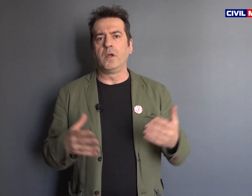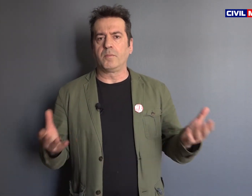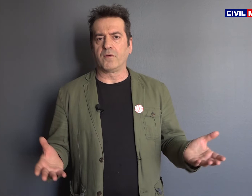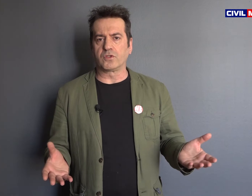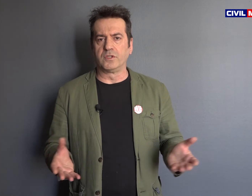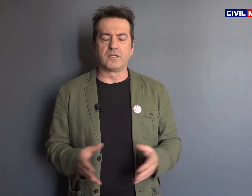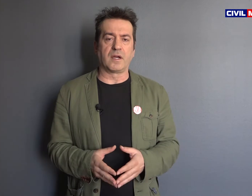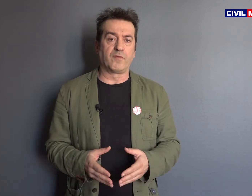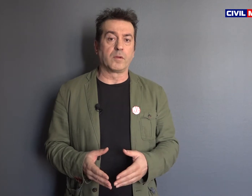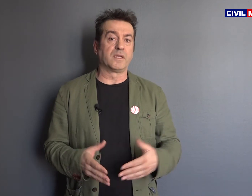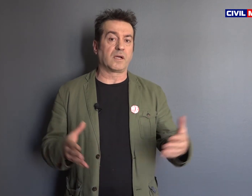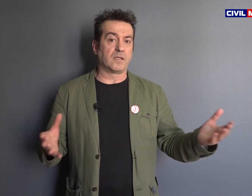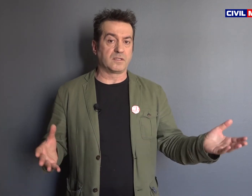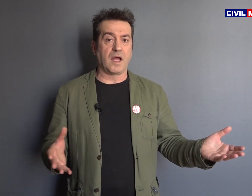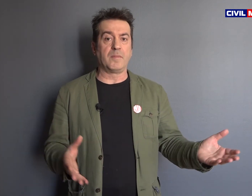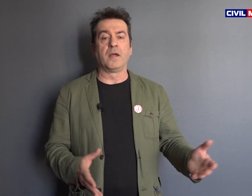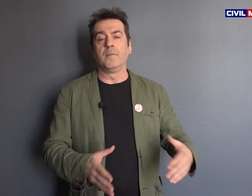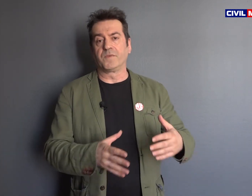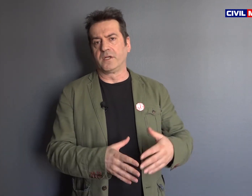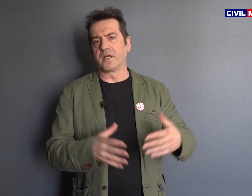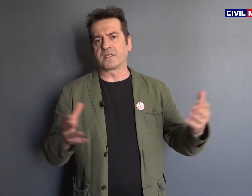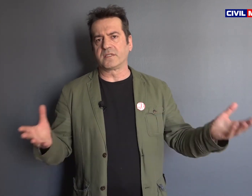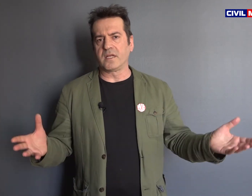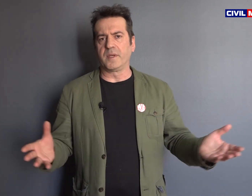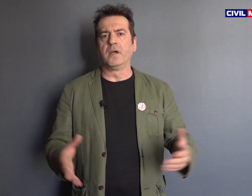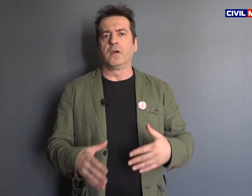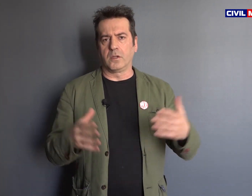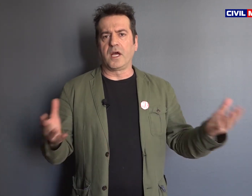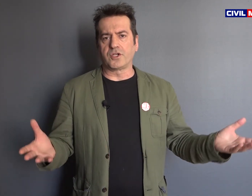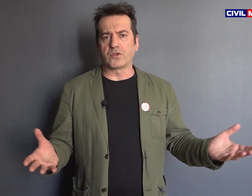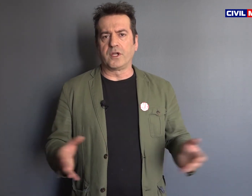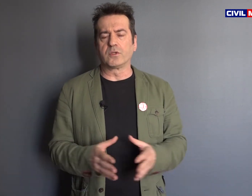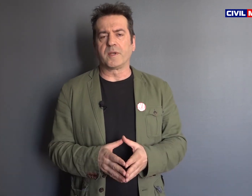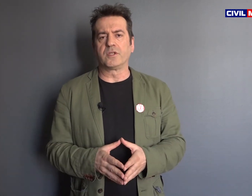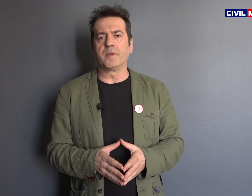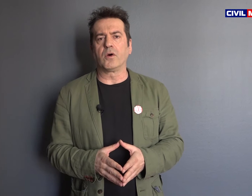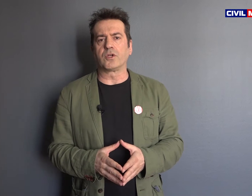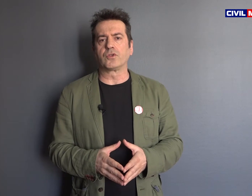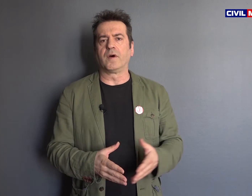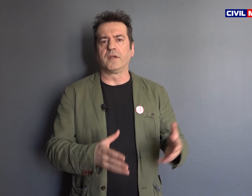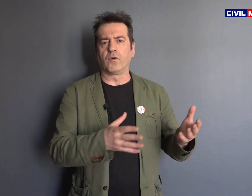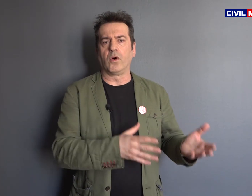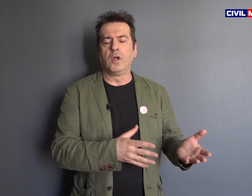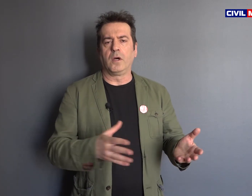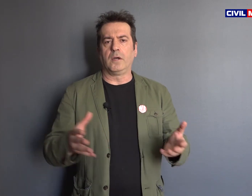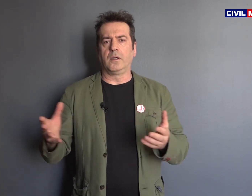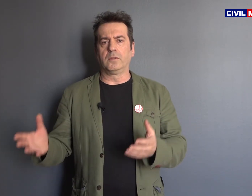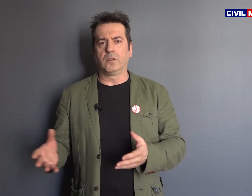со правосудните реформи, така да знаеме, лидерски средби најчесто неуспешни беа одржувани